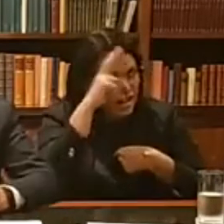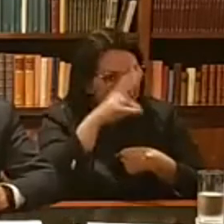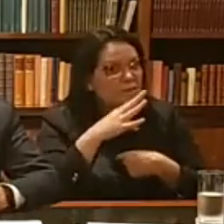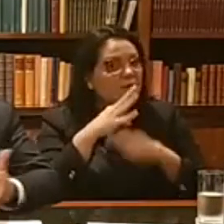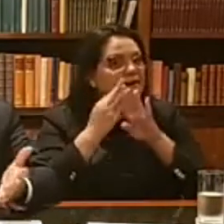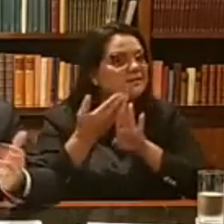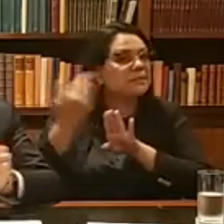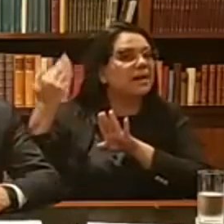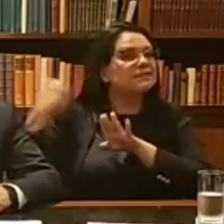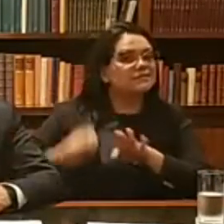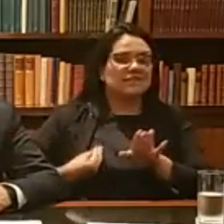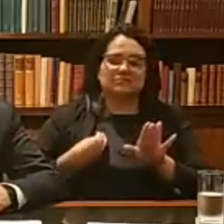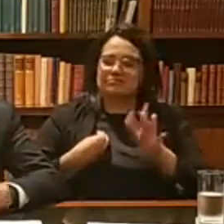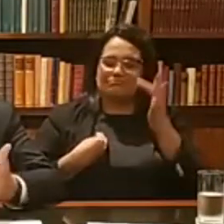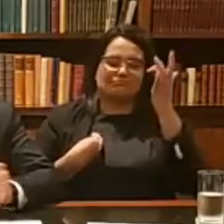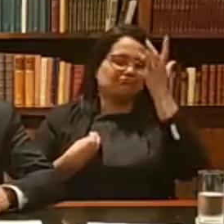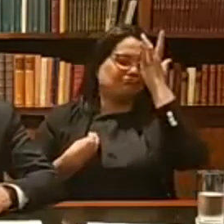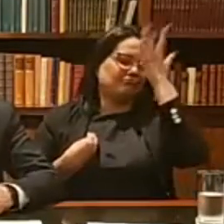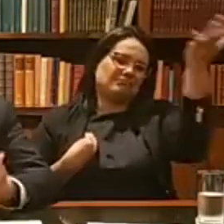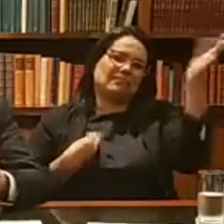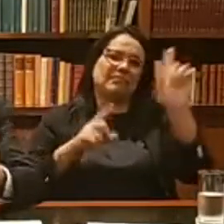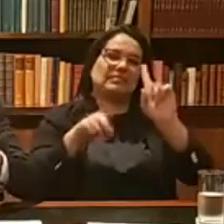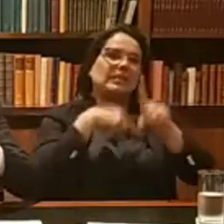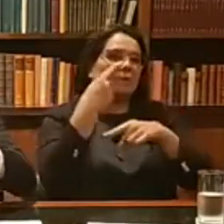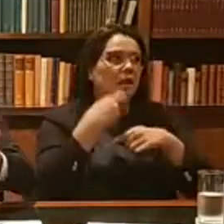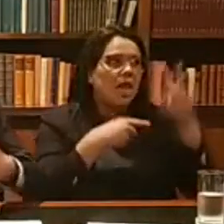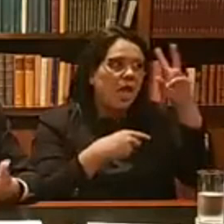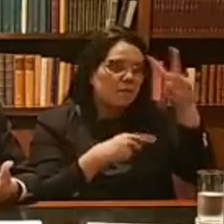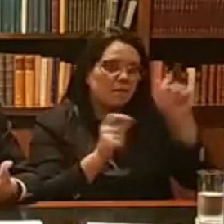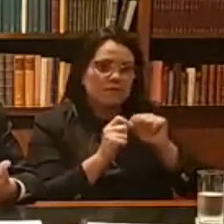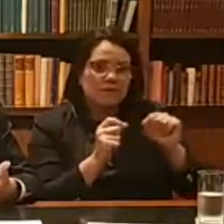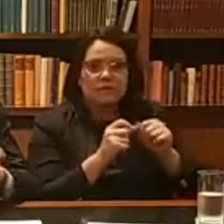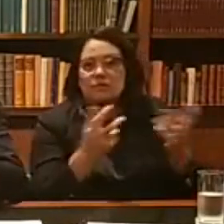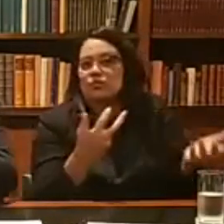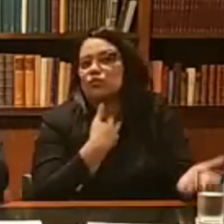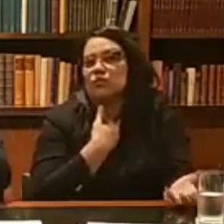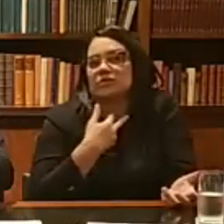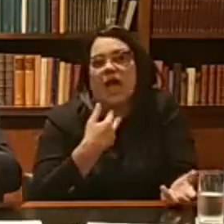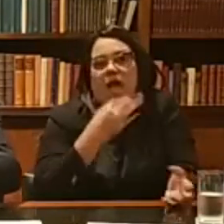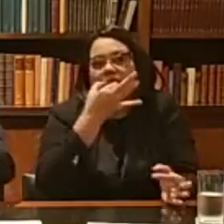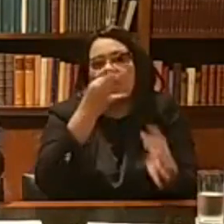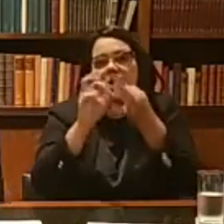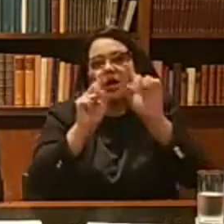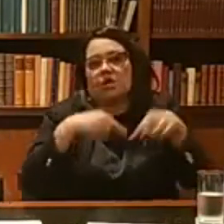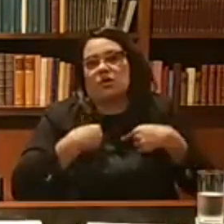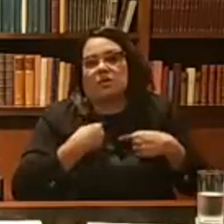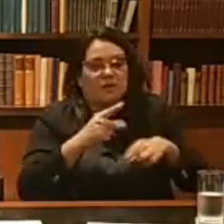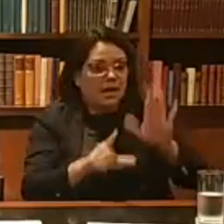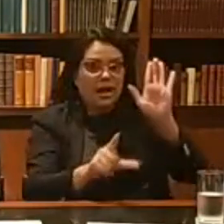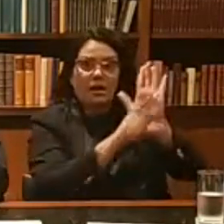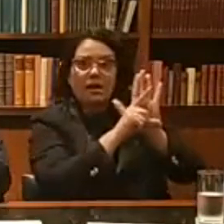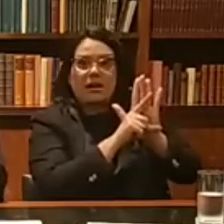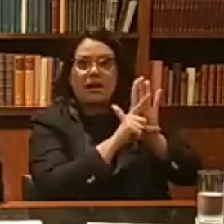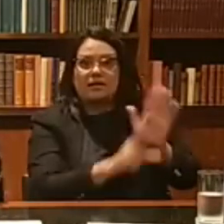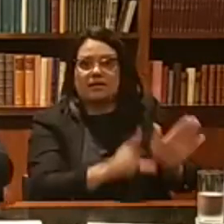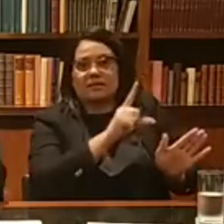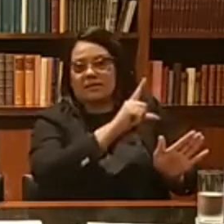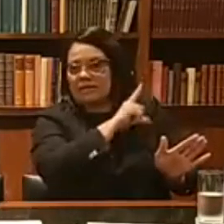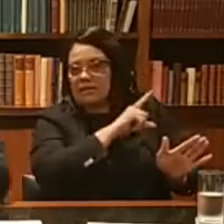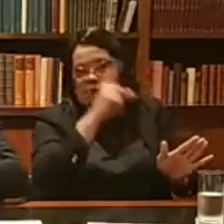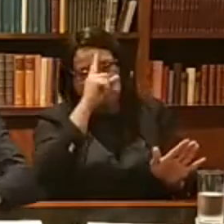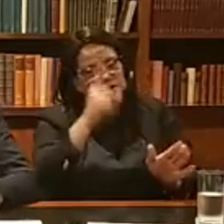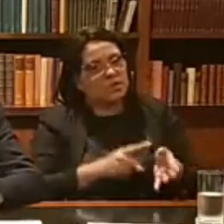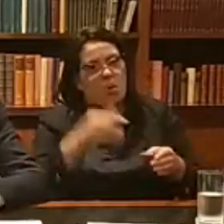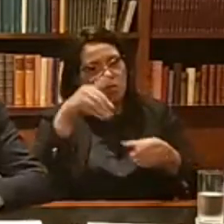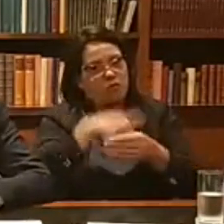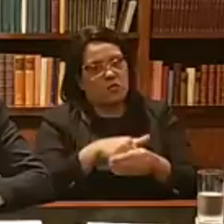você votou no passado. É simples. Depois tu critica. Agora, não tinha como me criticar também, porque isso está definido em lei anterior, que eu não vi como ele votou